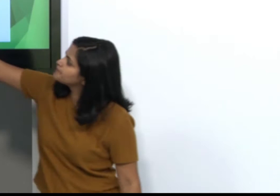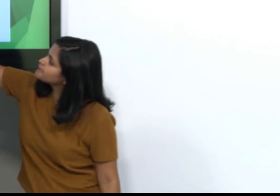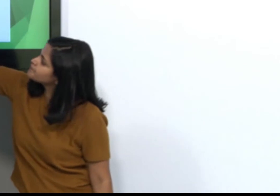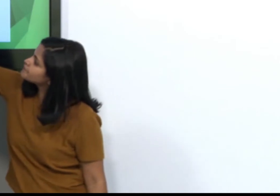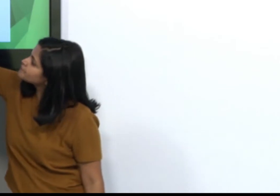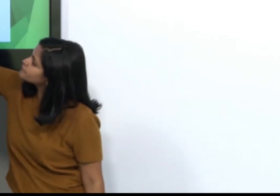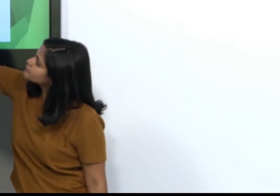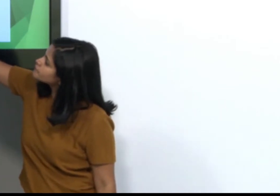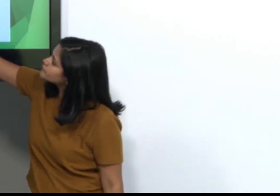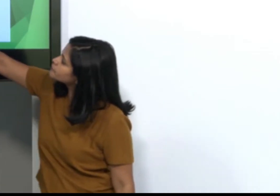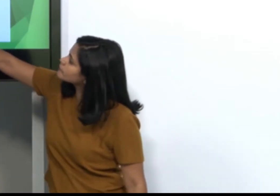aqui,